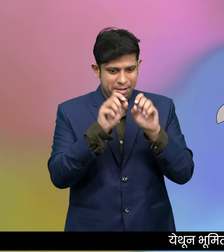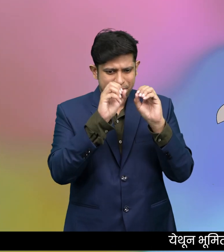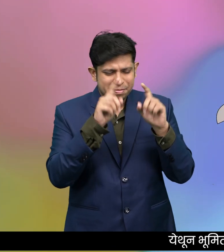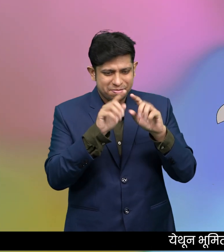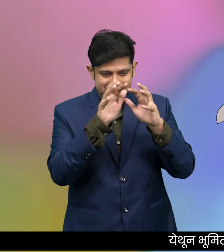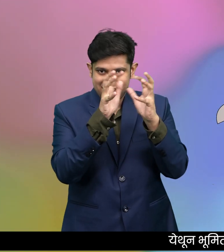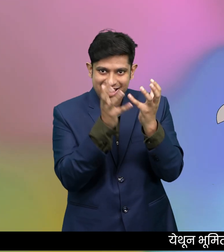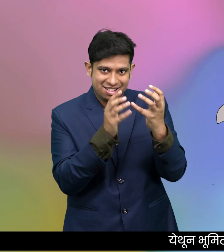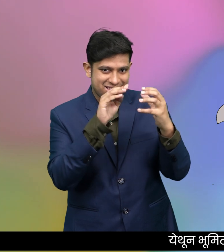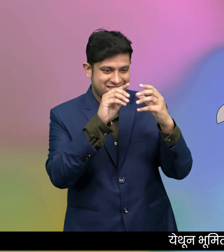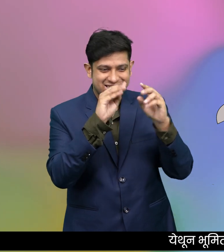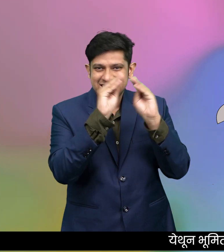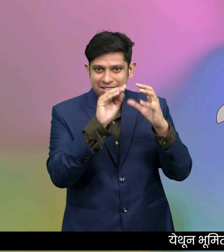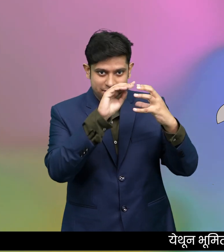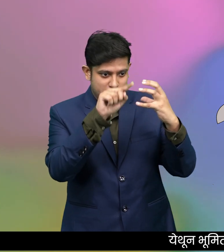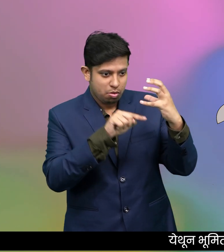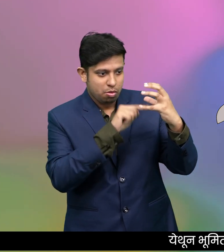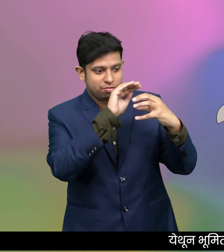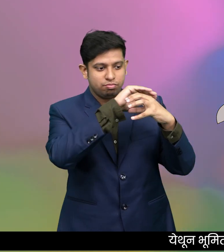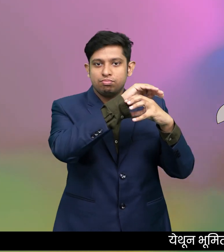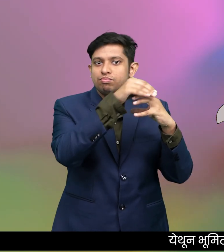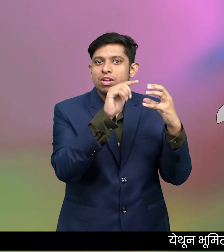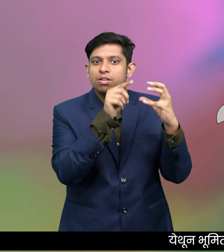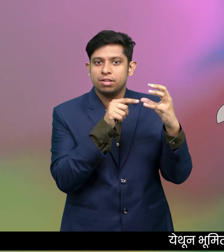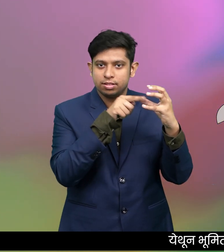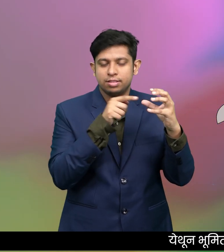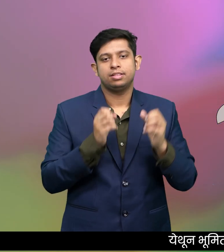येथून भूमितीचा जादुई खेळ सुरू होतो.